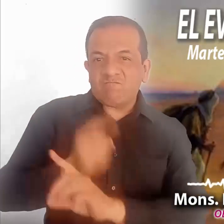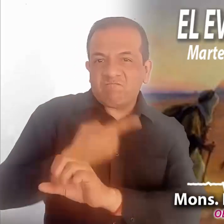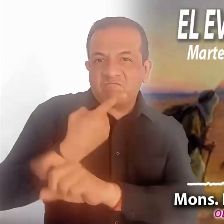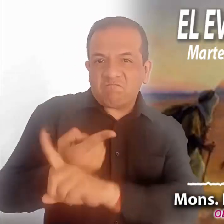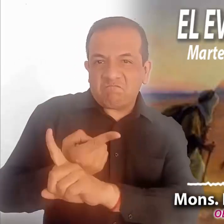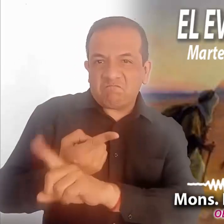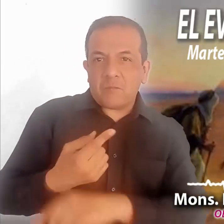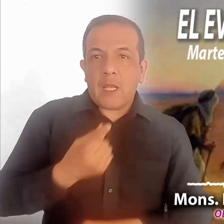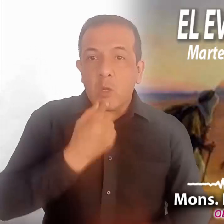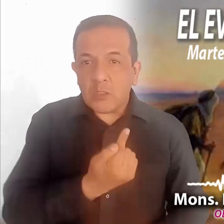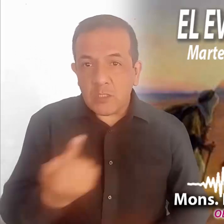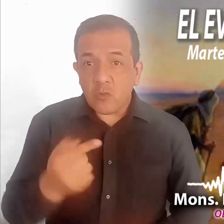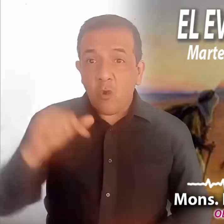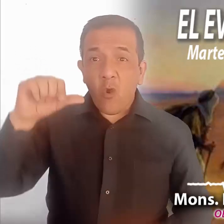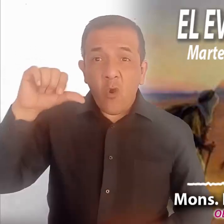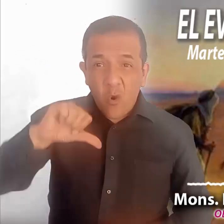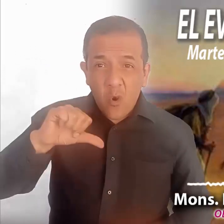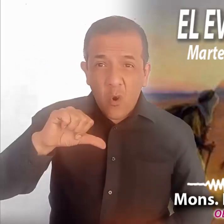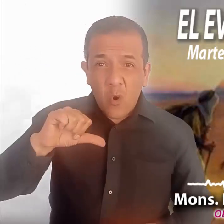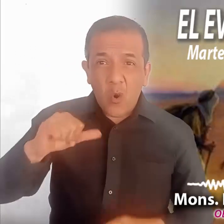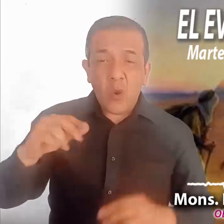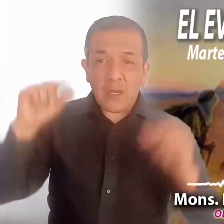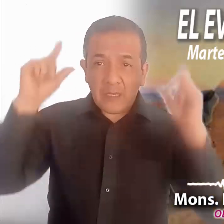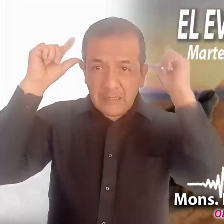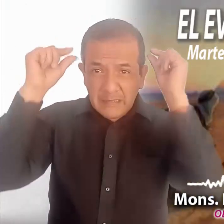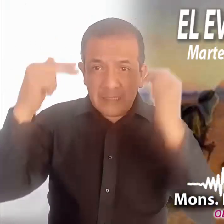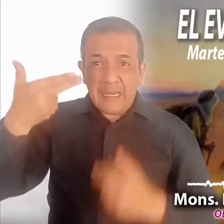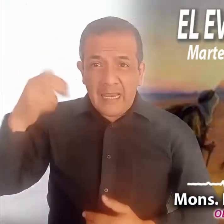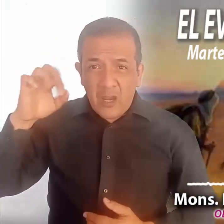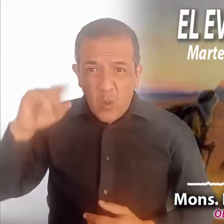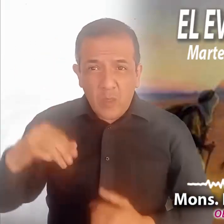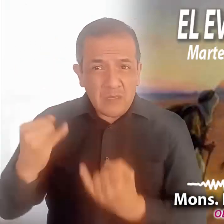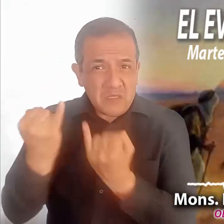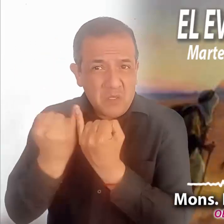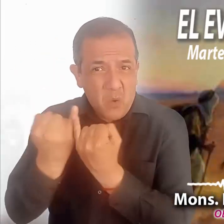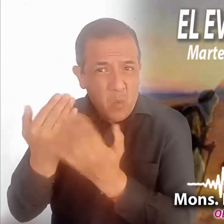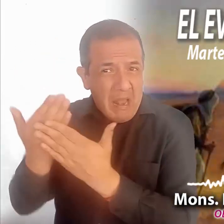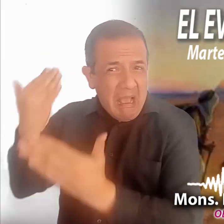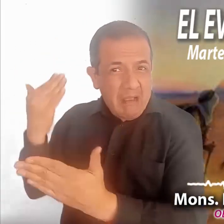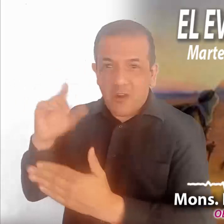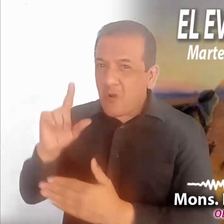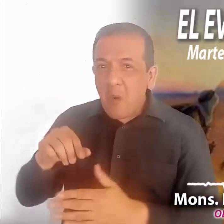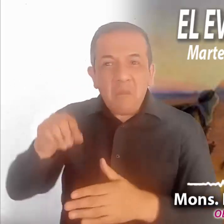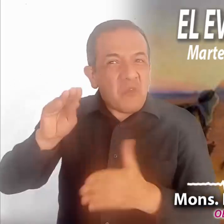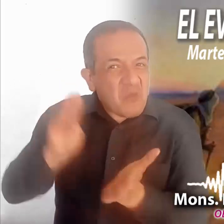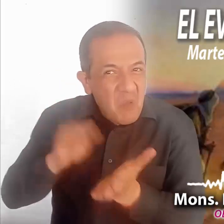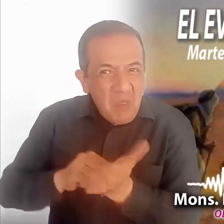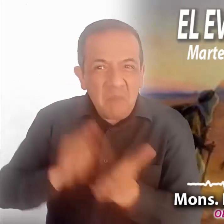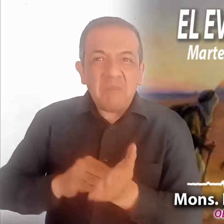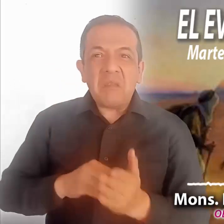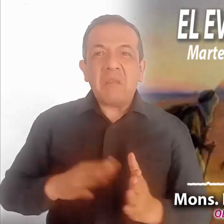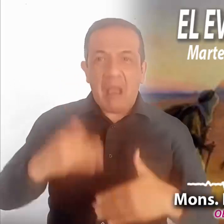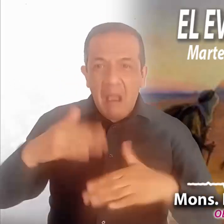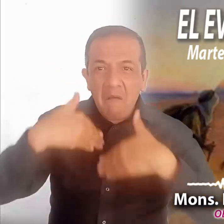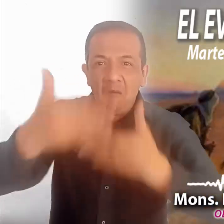No, la persecución de Herodes no queda tan lejos. Está demasiado presente en nuestras calles, nuestros